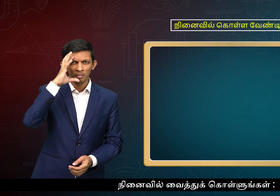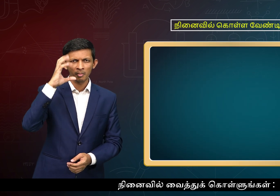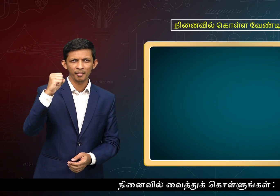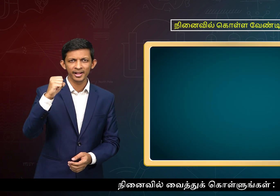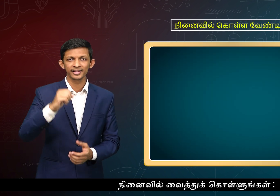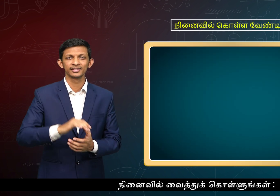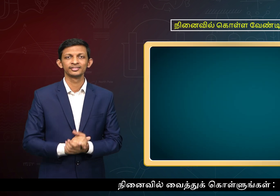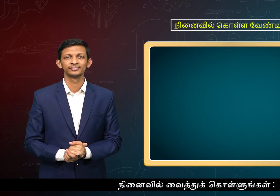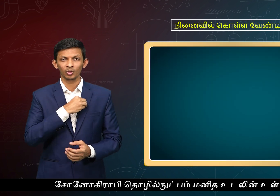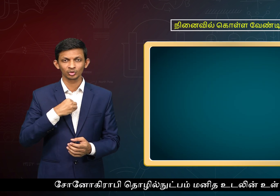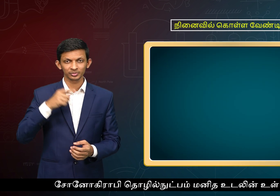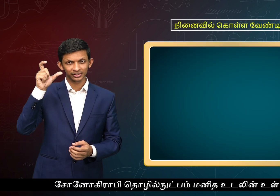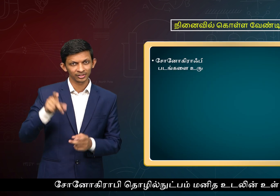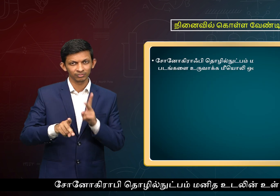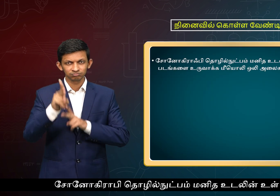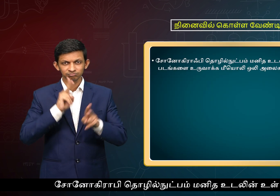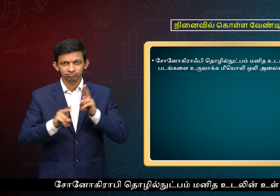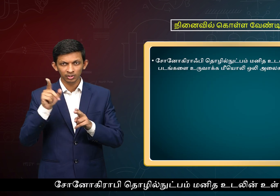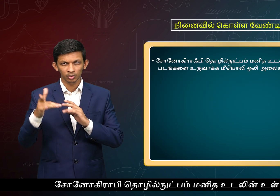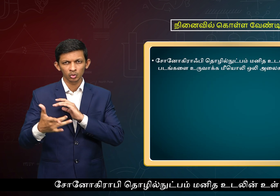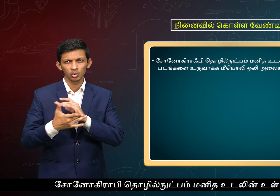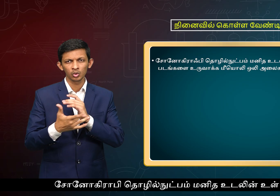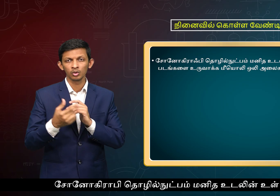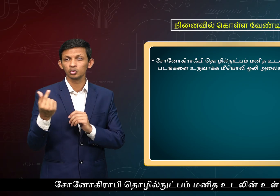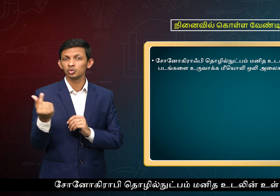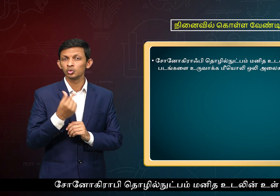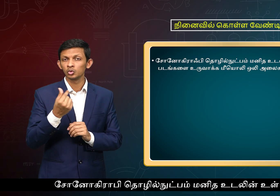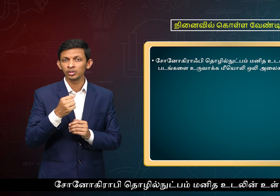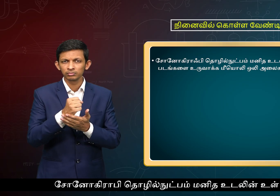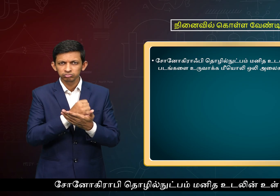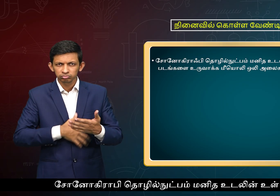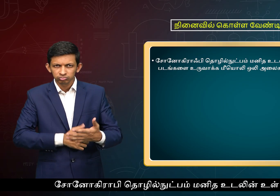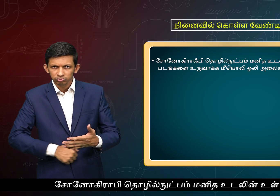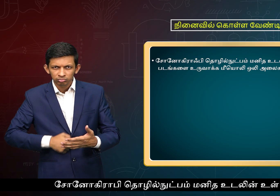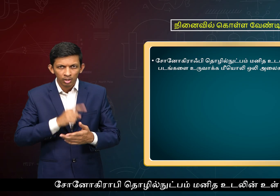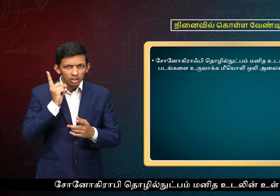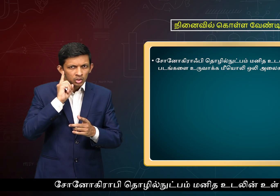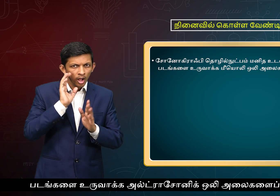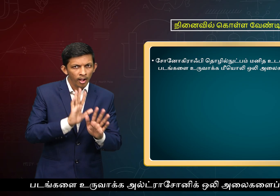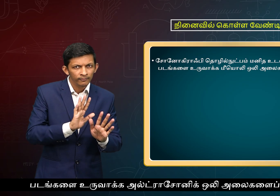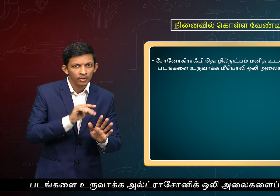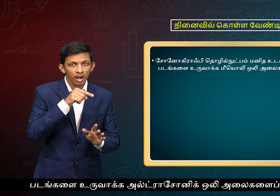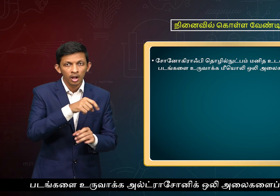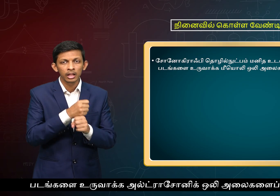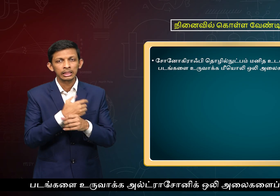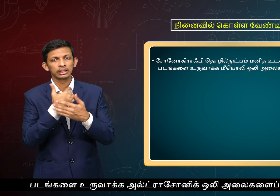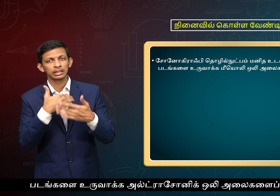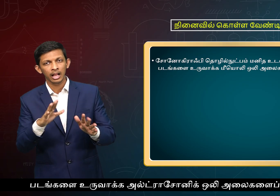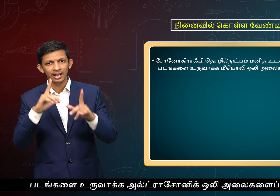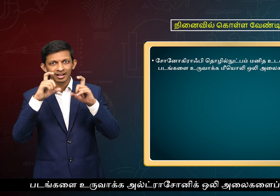நினைவில் வைத்துக் கொள்ளுங்கள், சோனோகிராஃபி தொழில்நுட்பம் மனித உடலின் உள் உறுப்புகளின் படங்களை